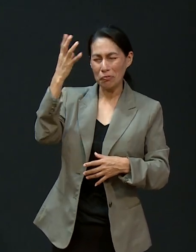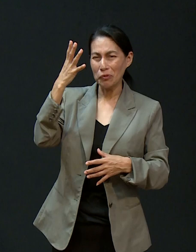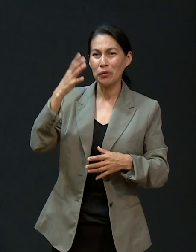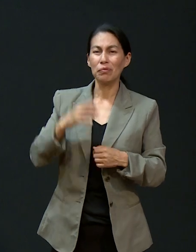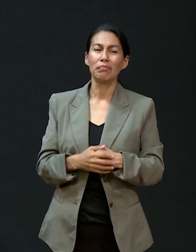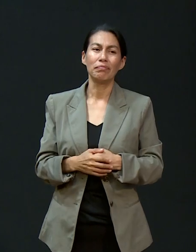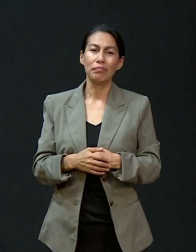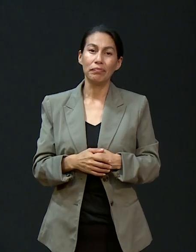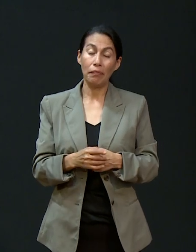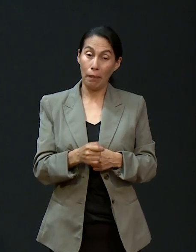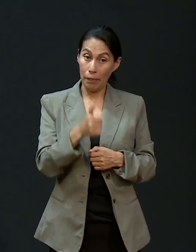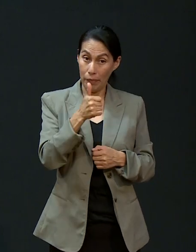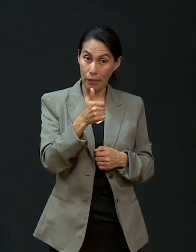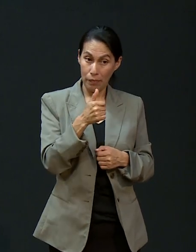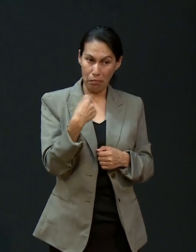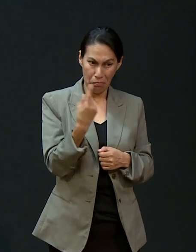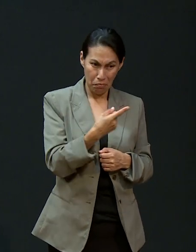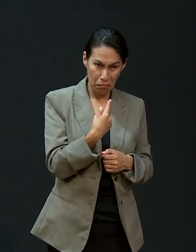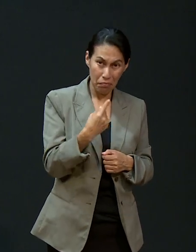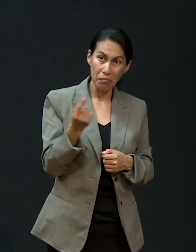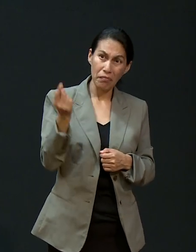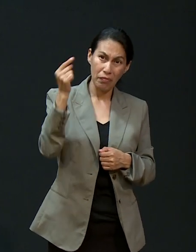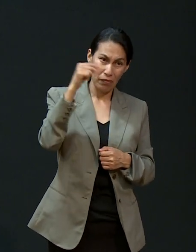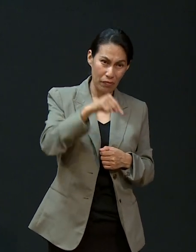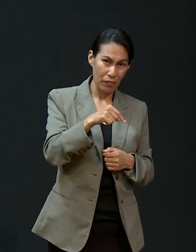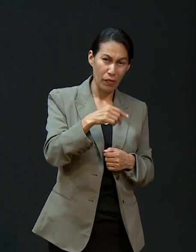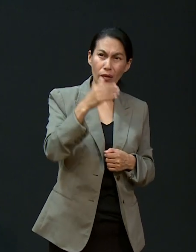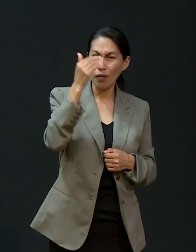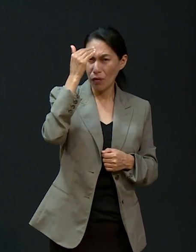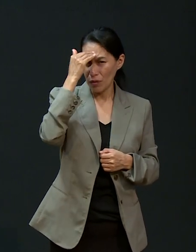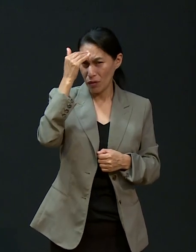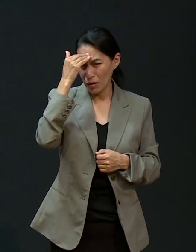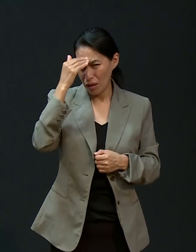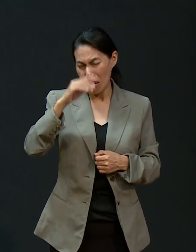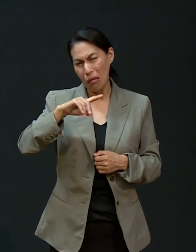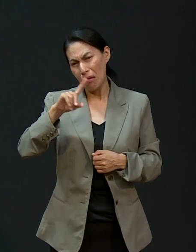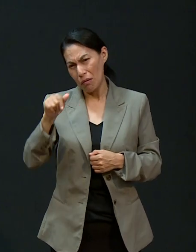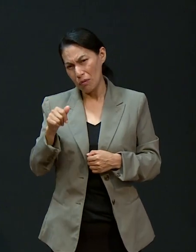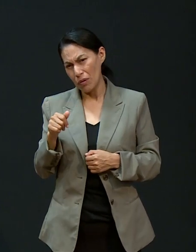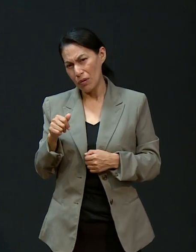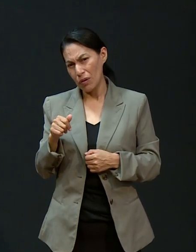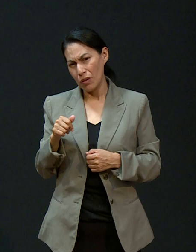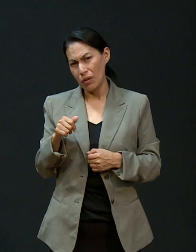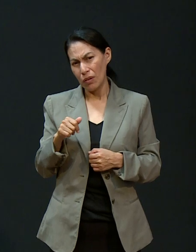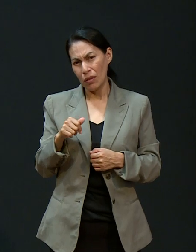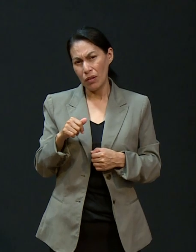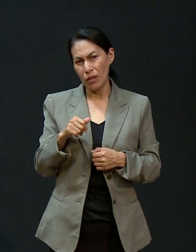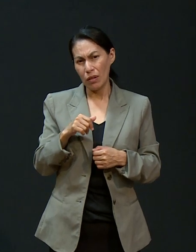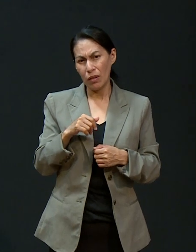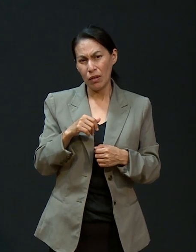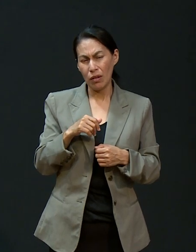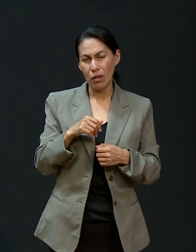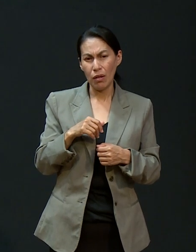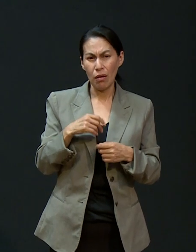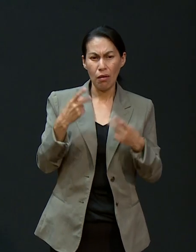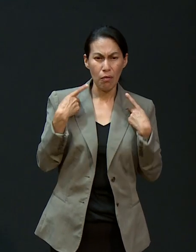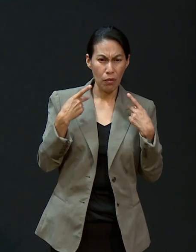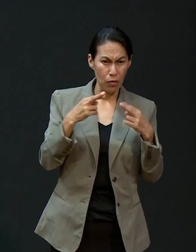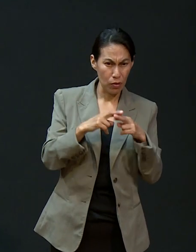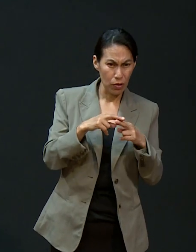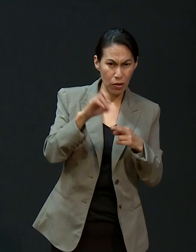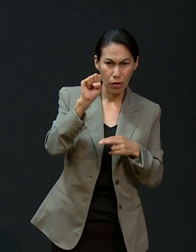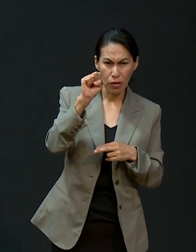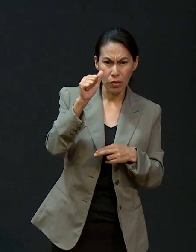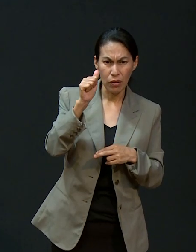con nosotras. Gloria. Nosotros venimos primero a conocer, ¿no? Y cuando estuvimos aquí, fuimos en la casa del profe